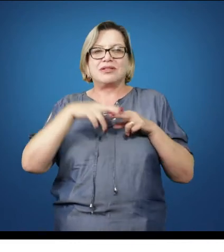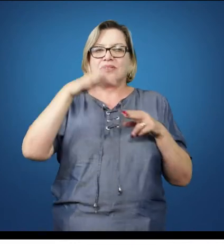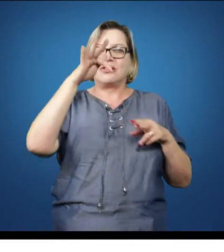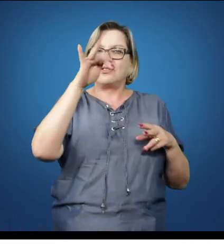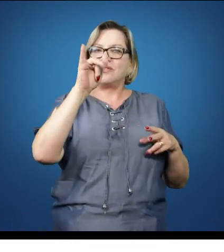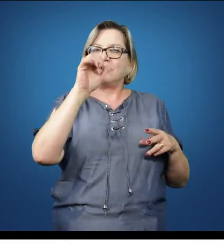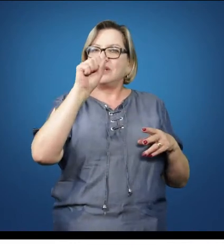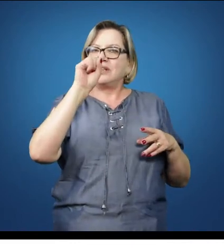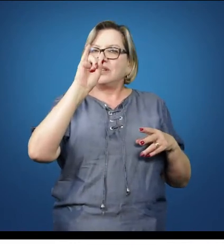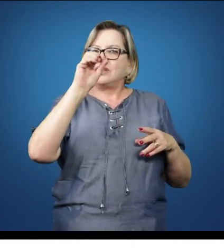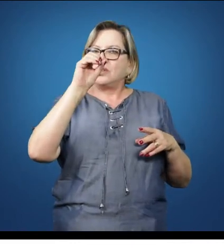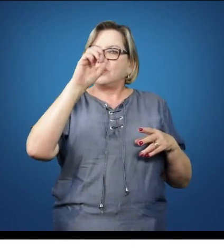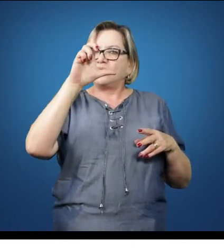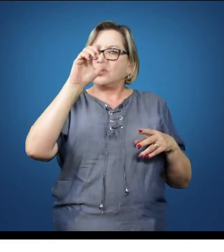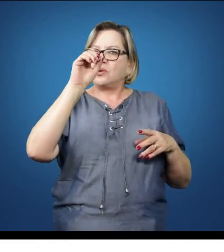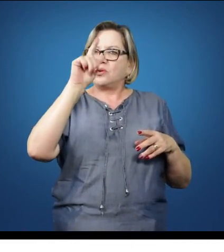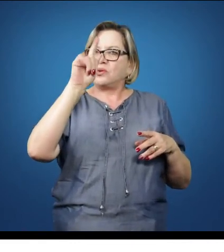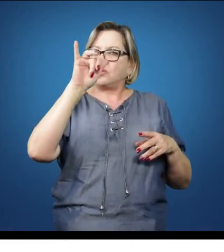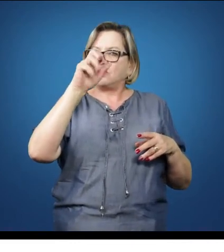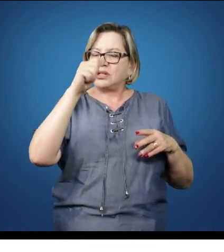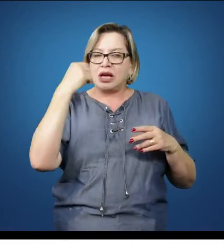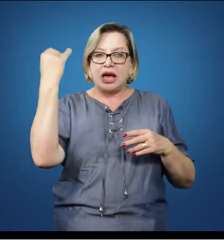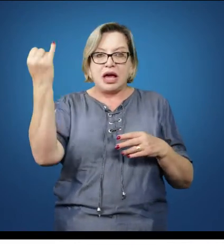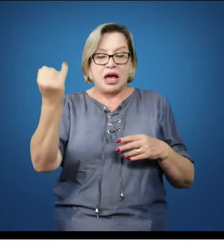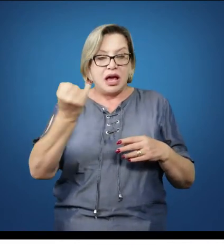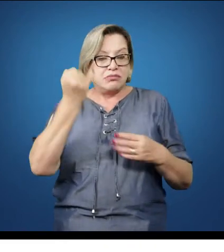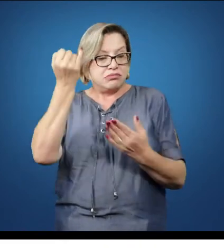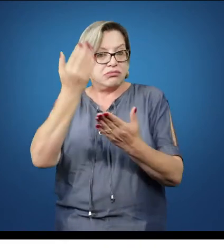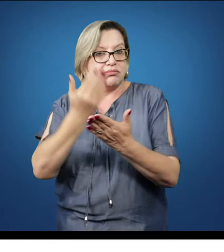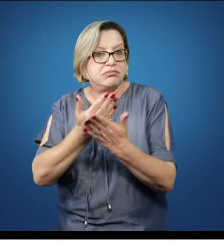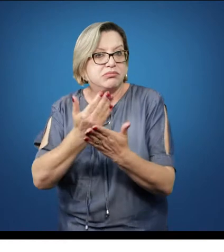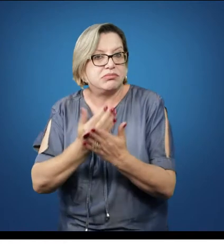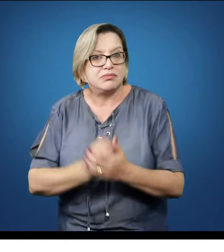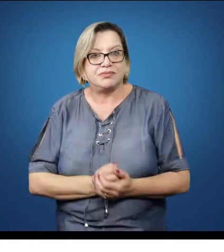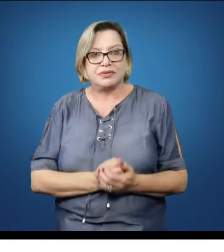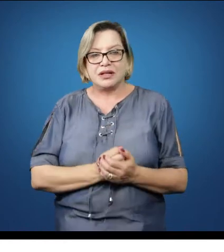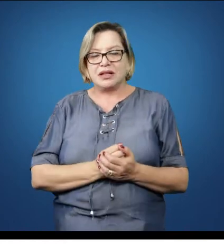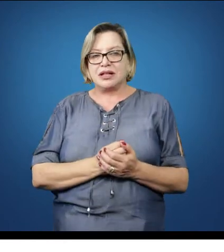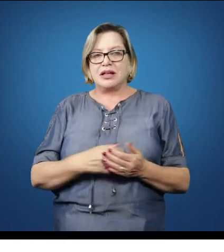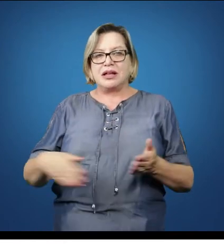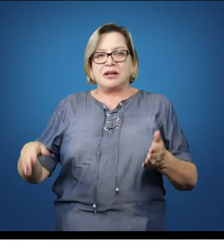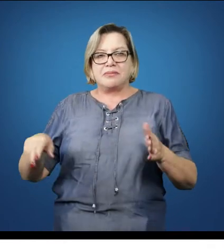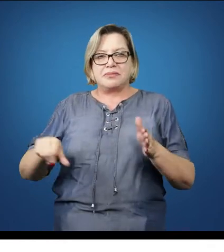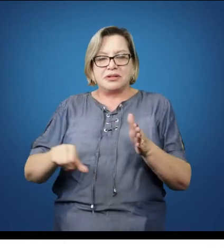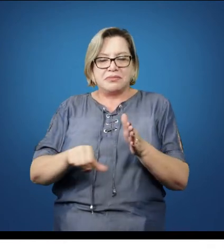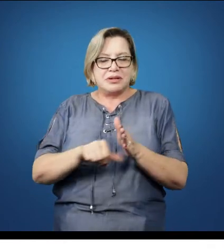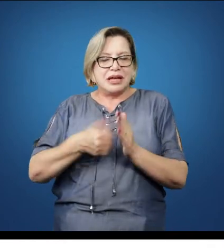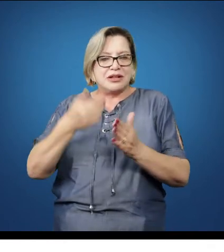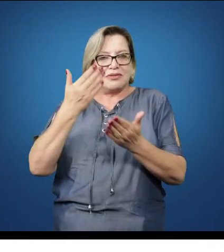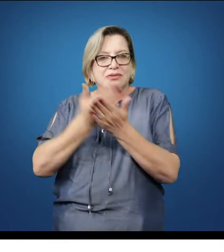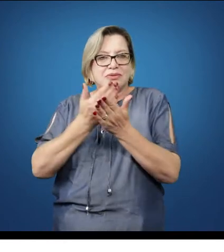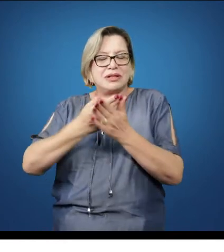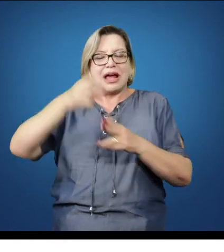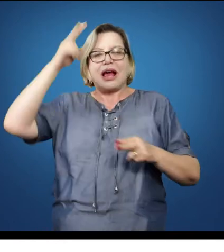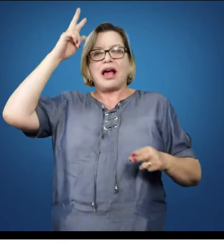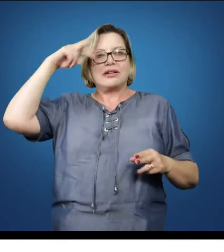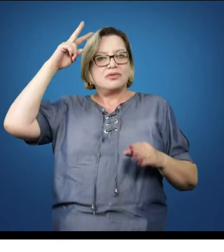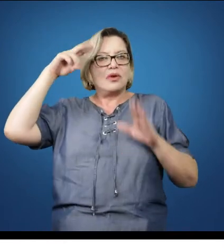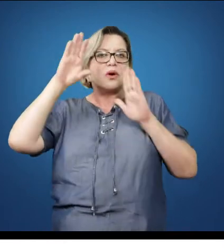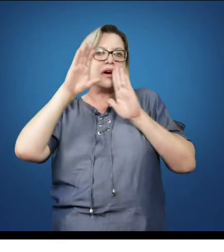em seus conteúdos nós vamos abordar inicialmente fatores históricos alguns conceitos